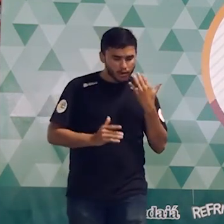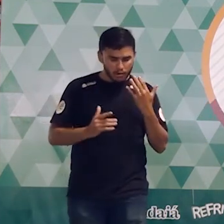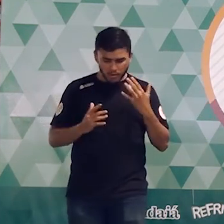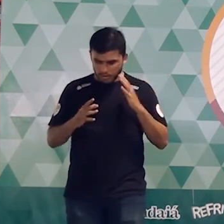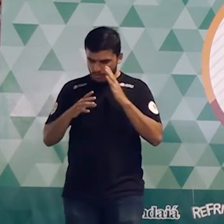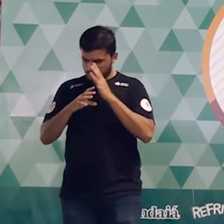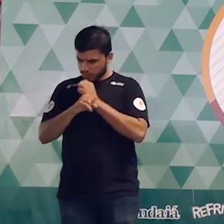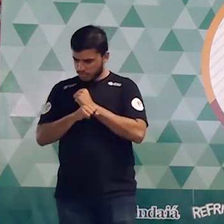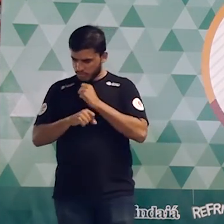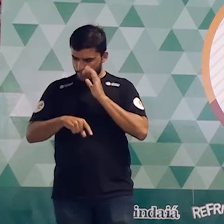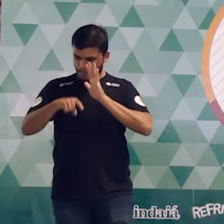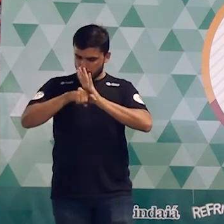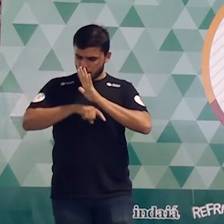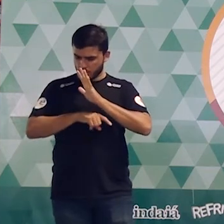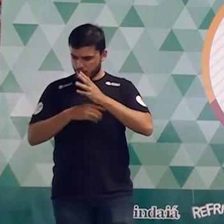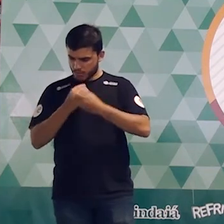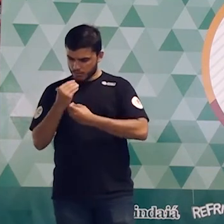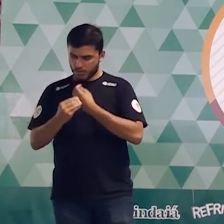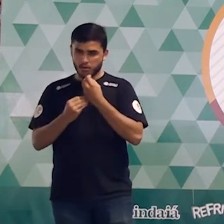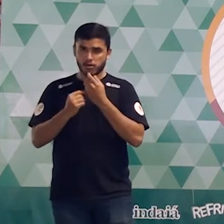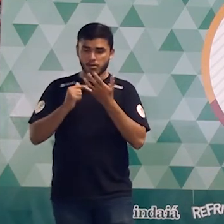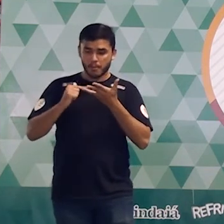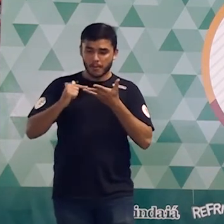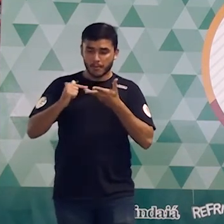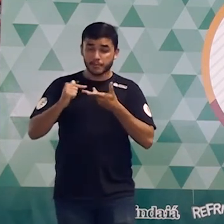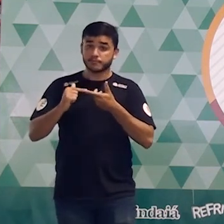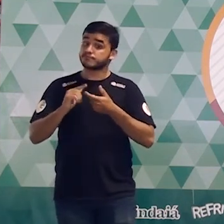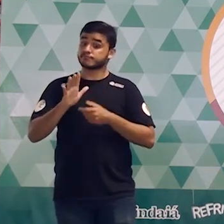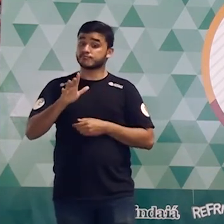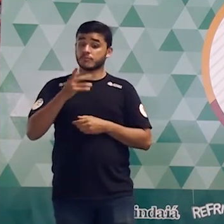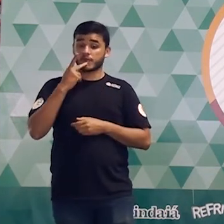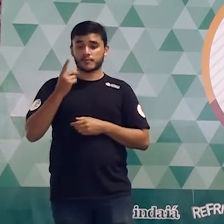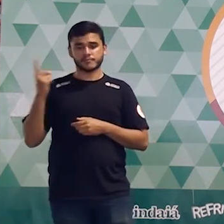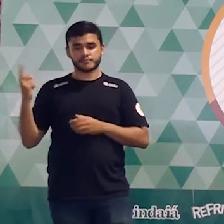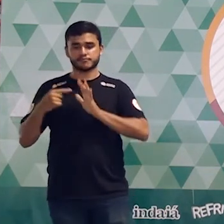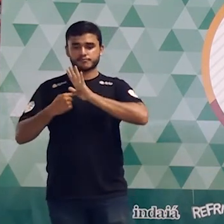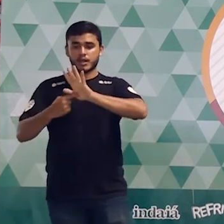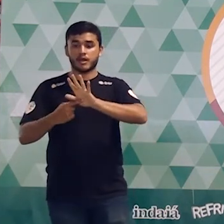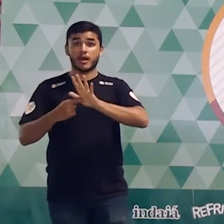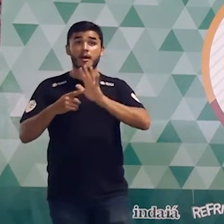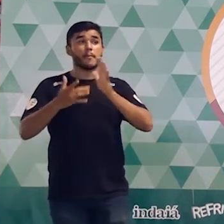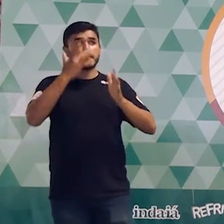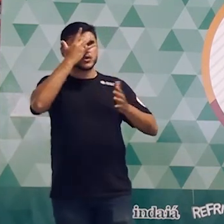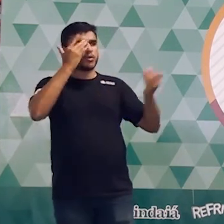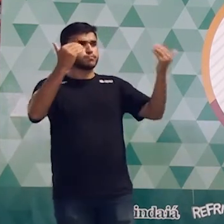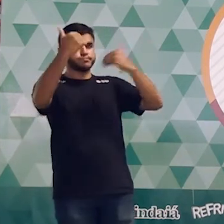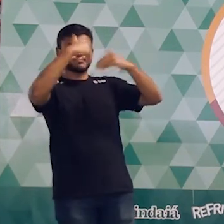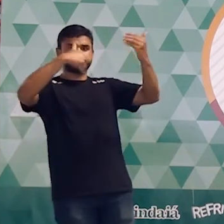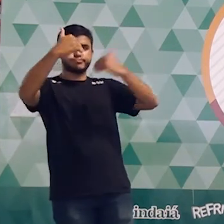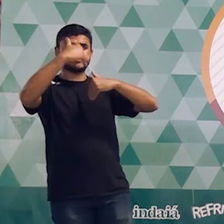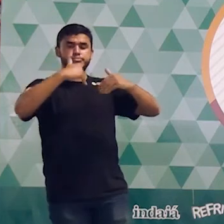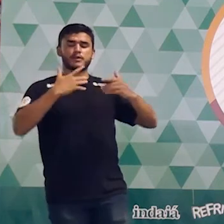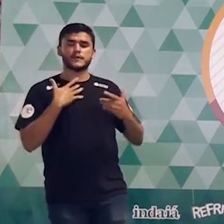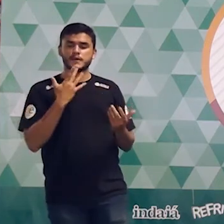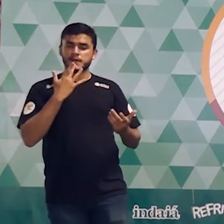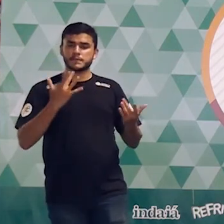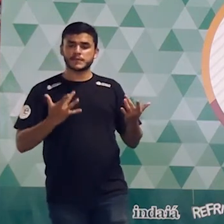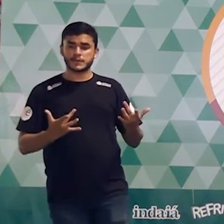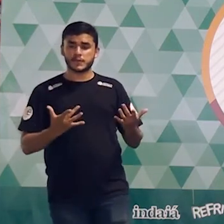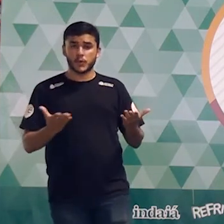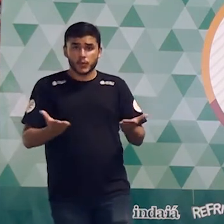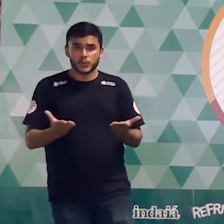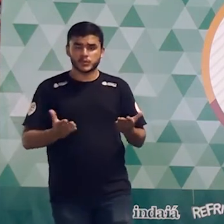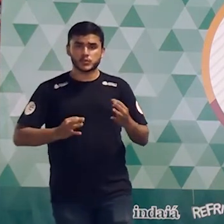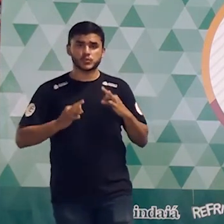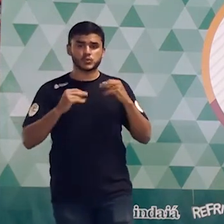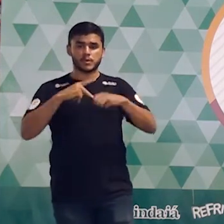Aí a gente tinha que contar esse pessoal que estava entrando. O que nós fazíamos? Usavam essa fórmula de cá. todo país tem que usar essa fórmula? Não, não. Hoje,